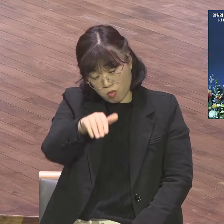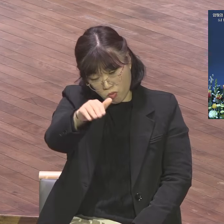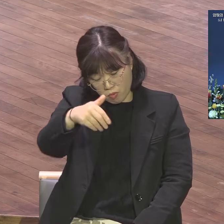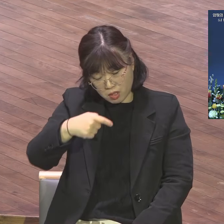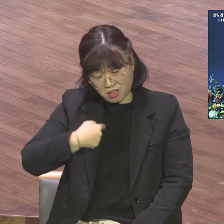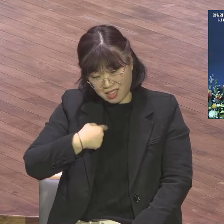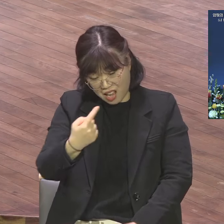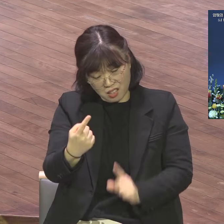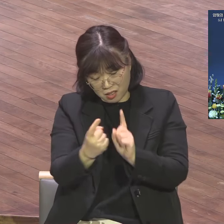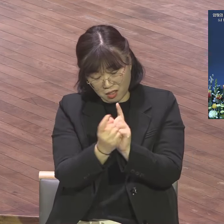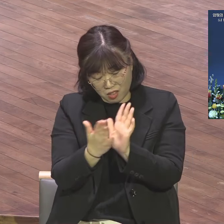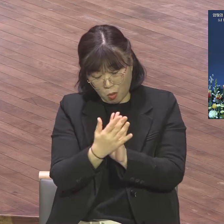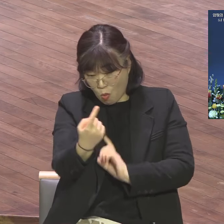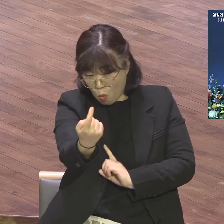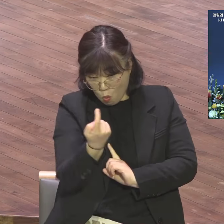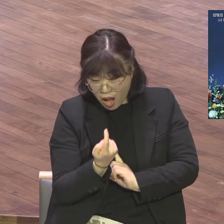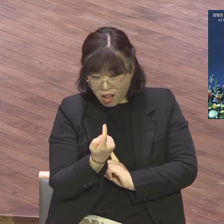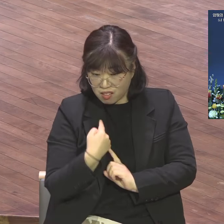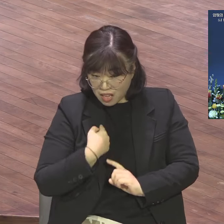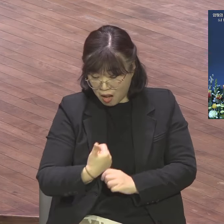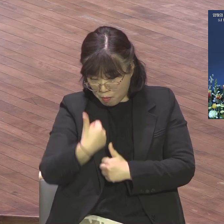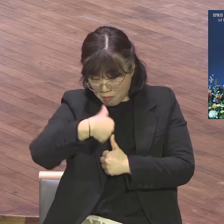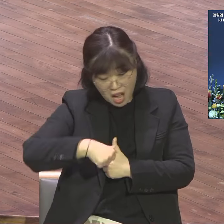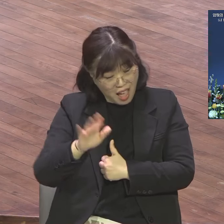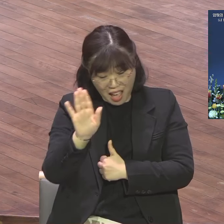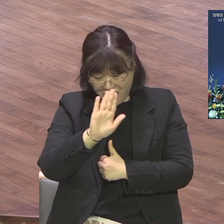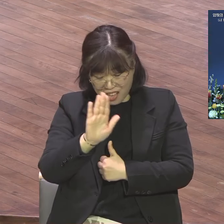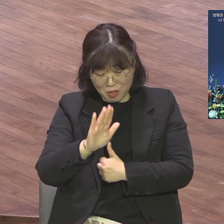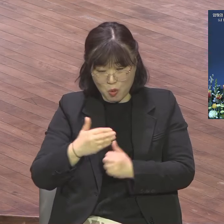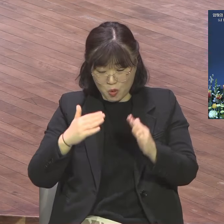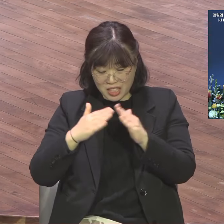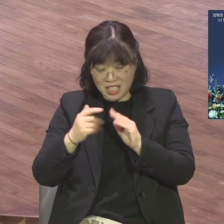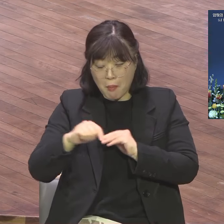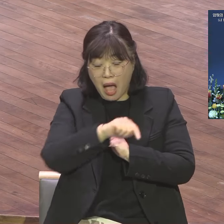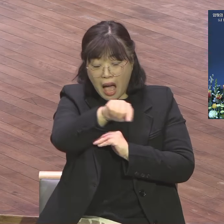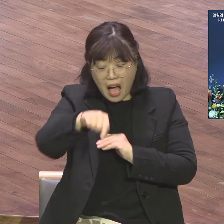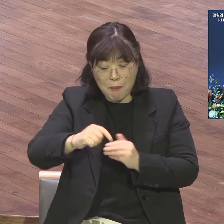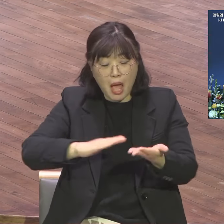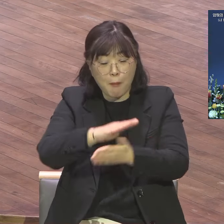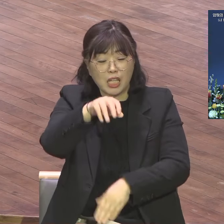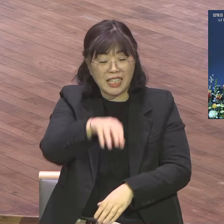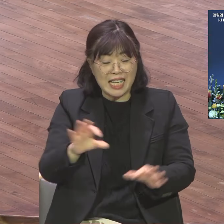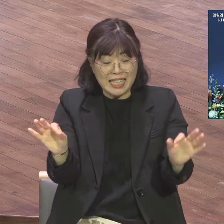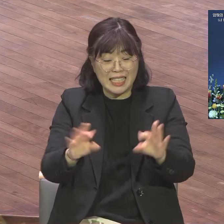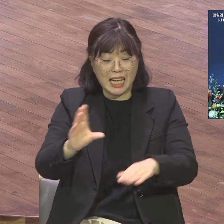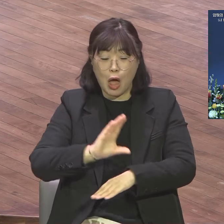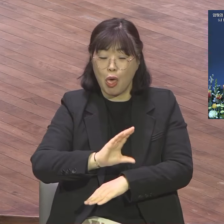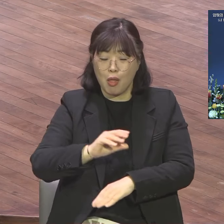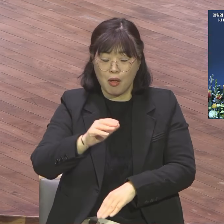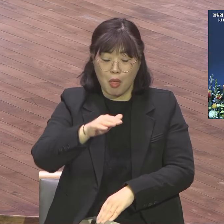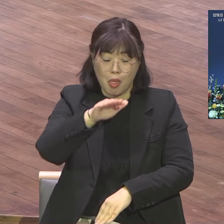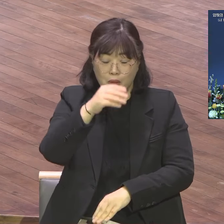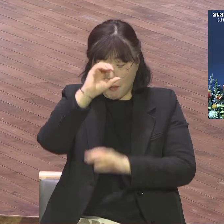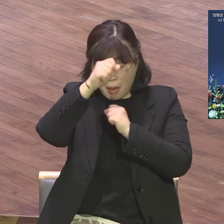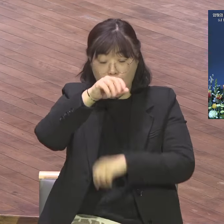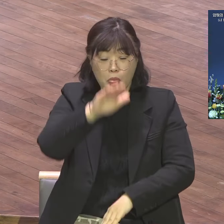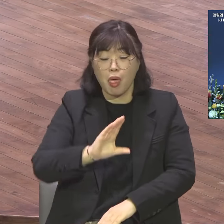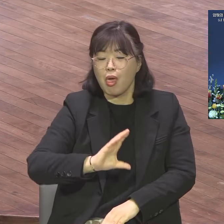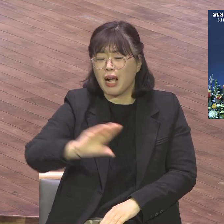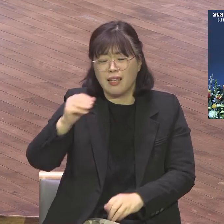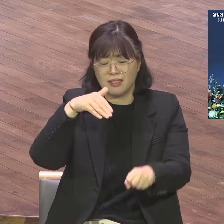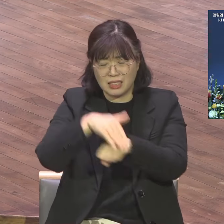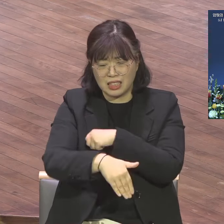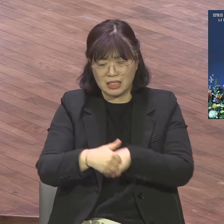나에게 우리에게 원하시는 뜻이 무엇인지 그 본질을 붙잡는 하나님이 내게 원하신 것이